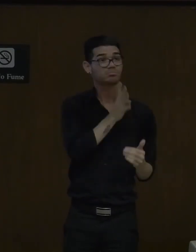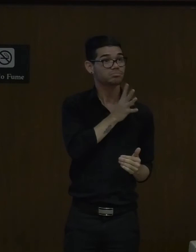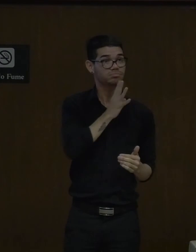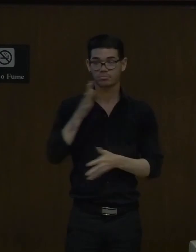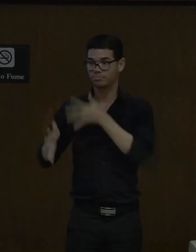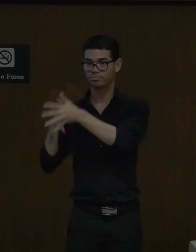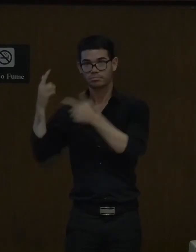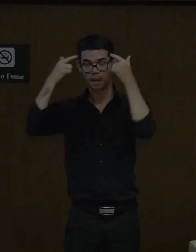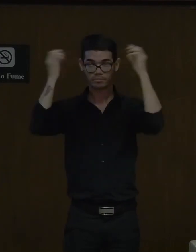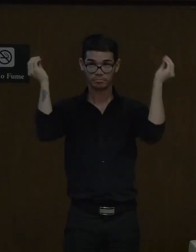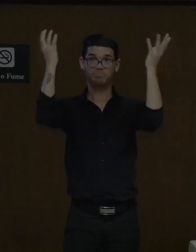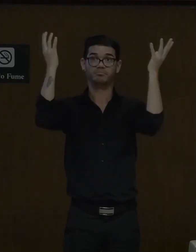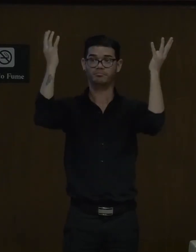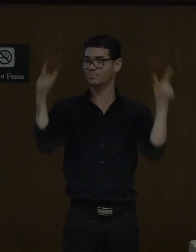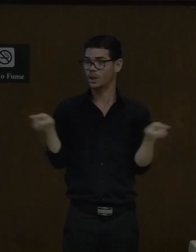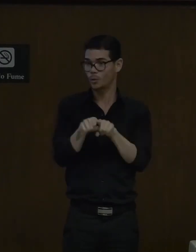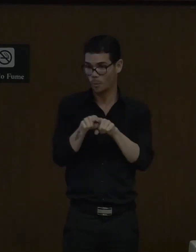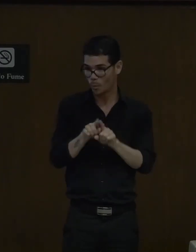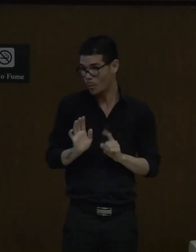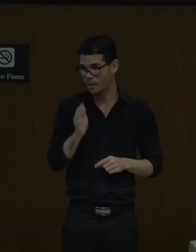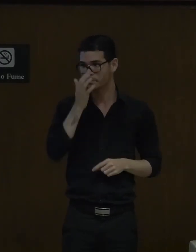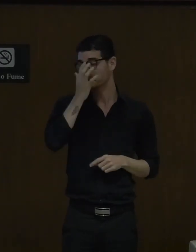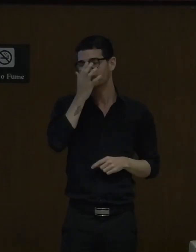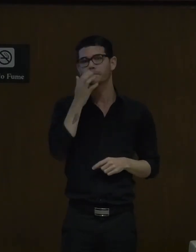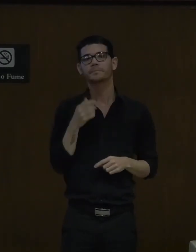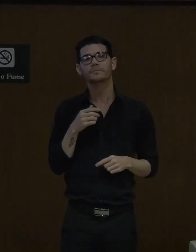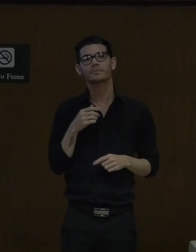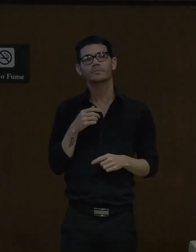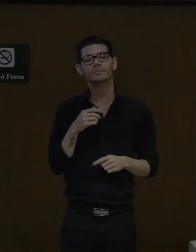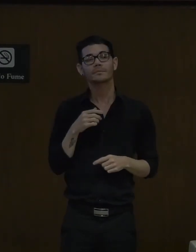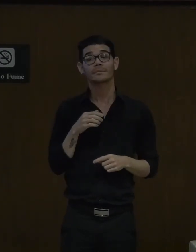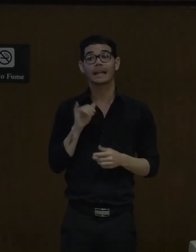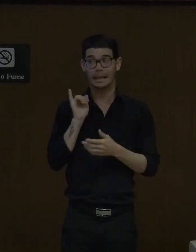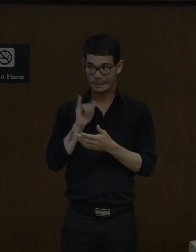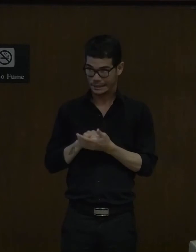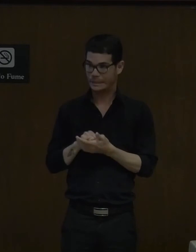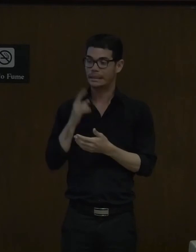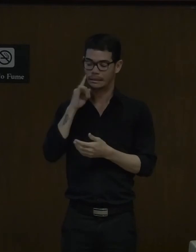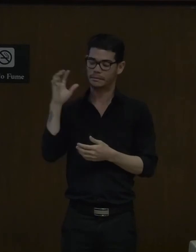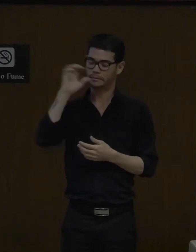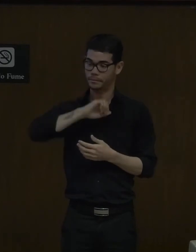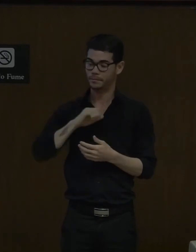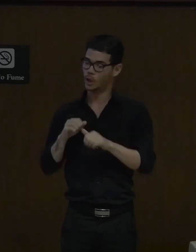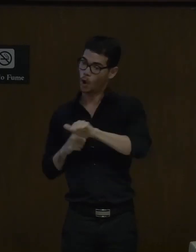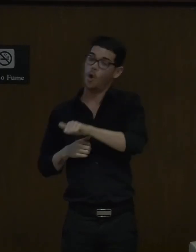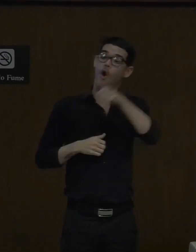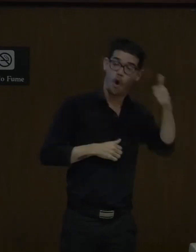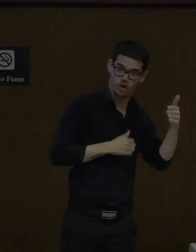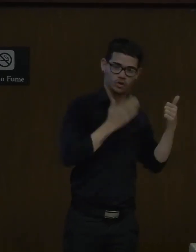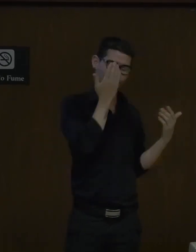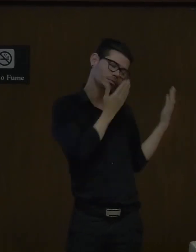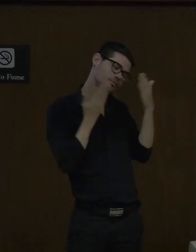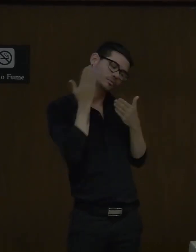hablada. Esto también, este mismo efecto en otros estudios también lo hemos encontrado con